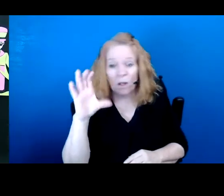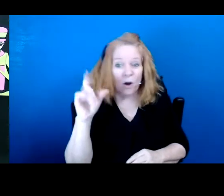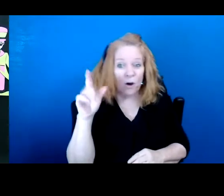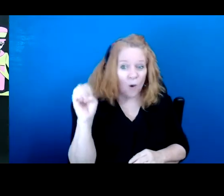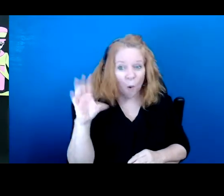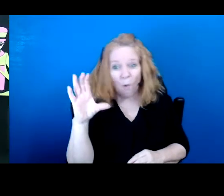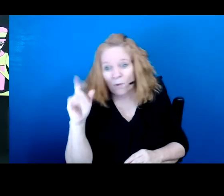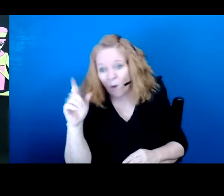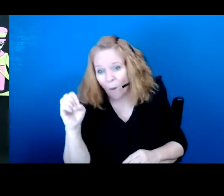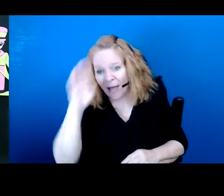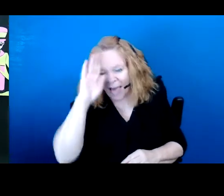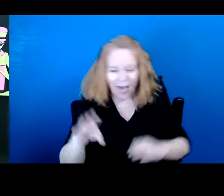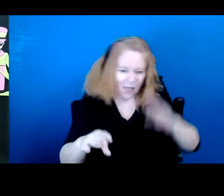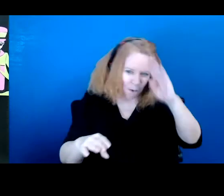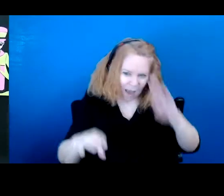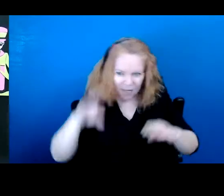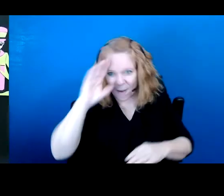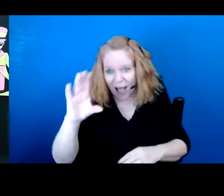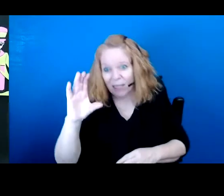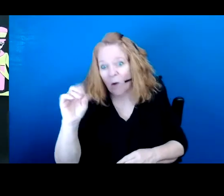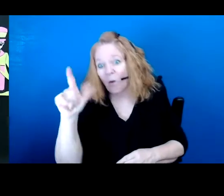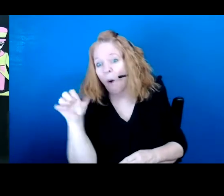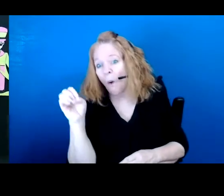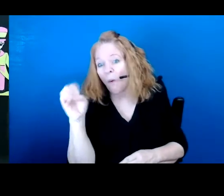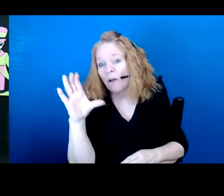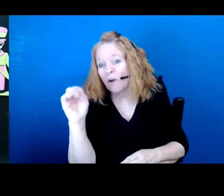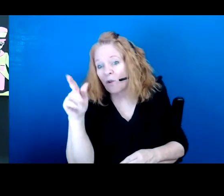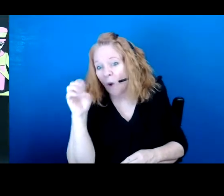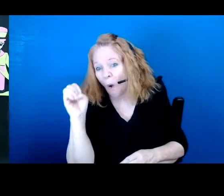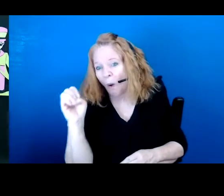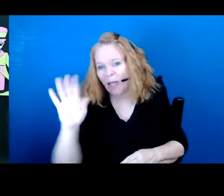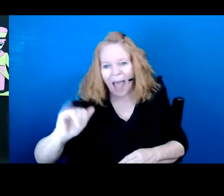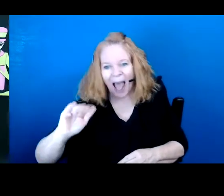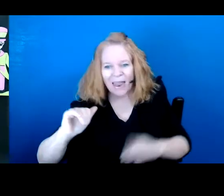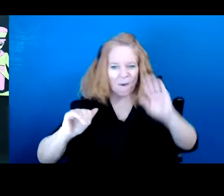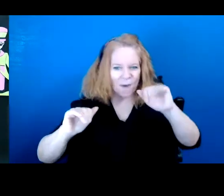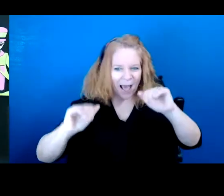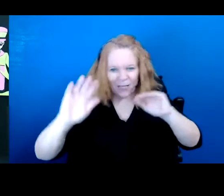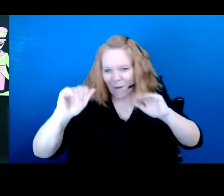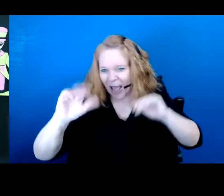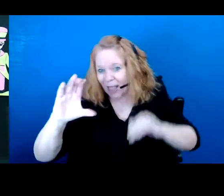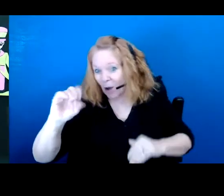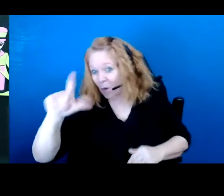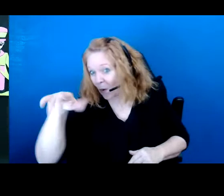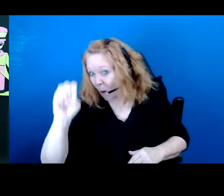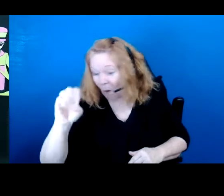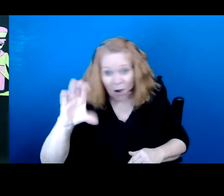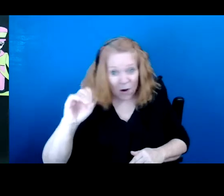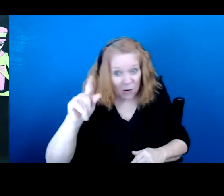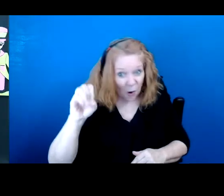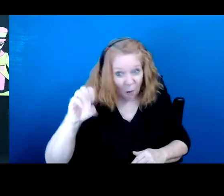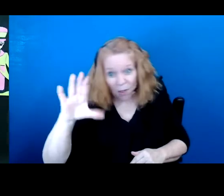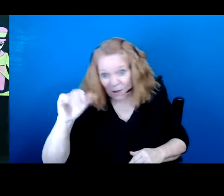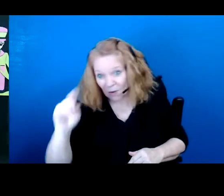hola com con con hola hola hola com hola hola hola com con